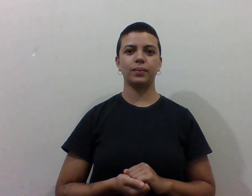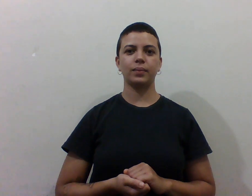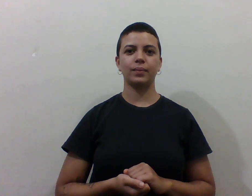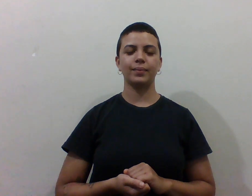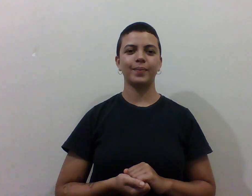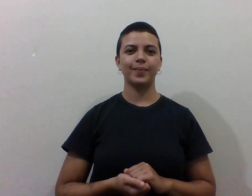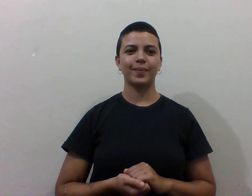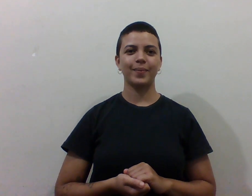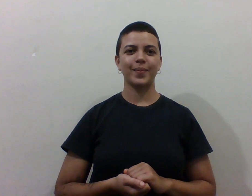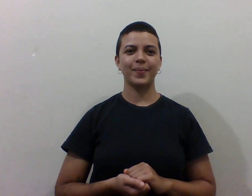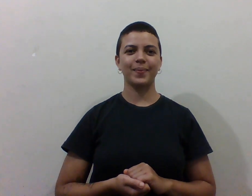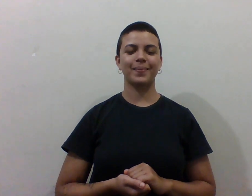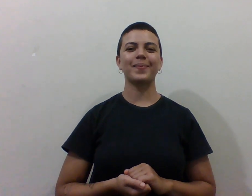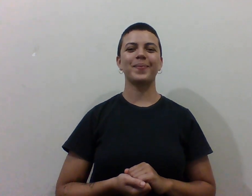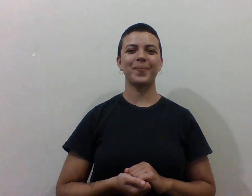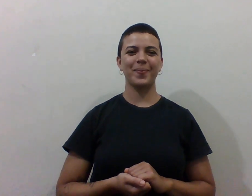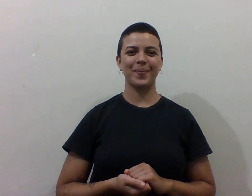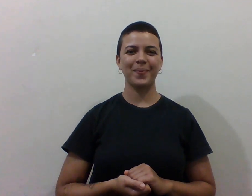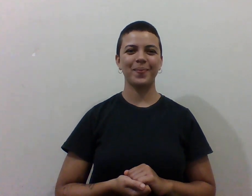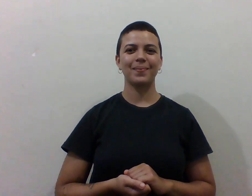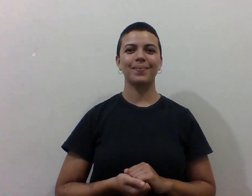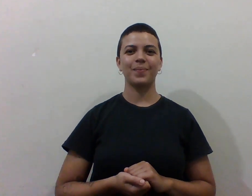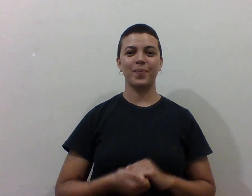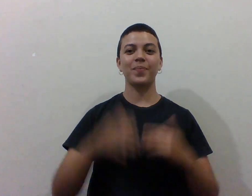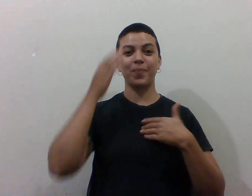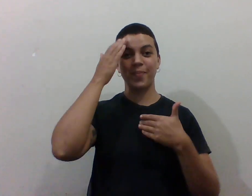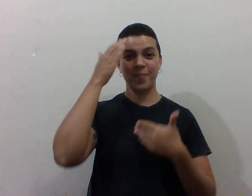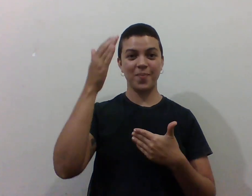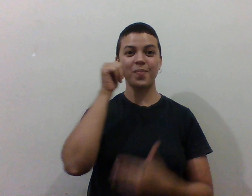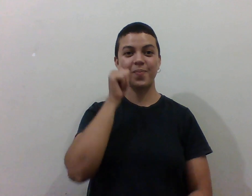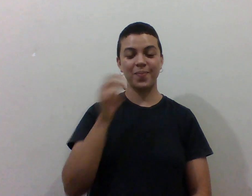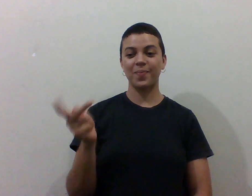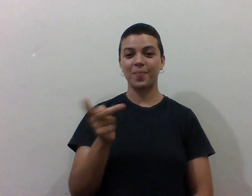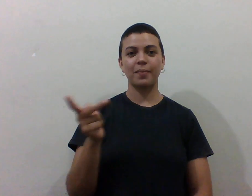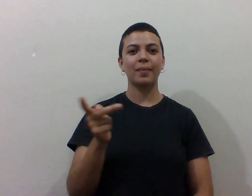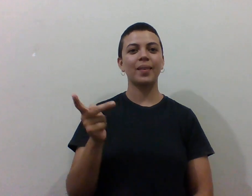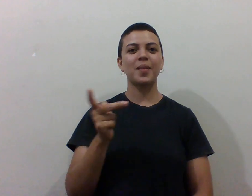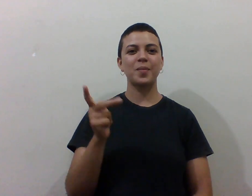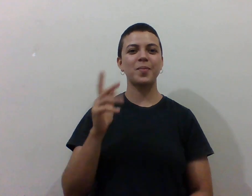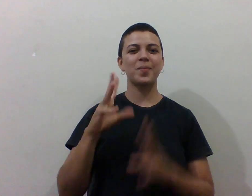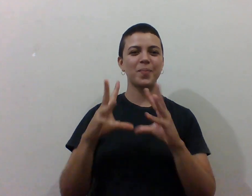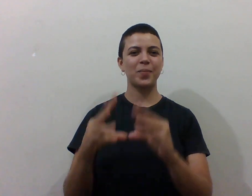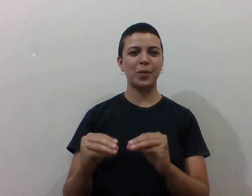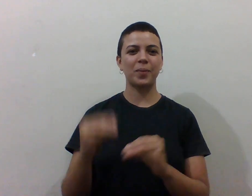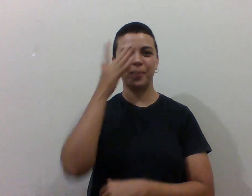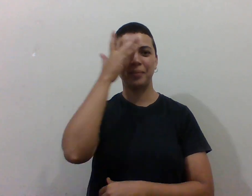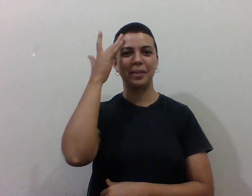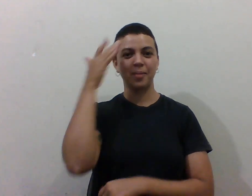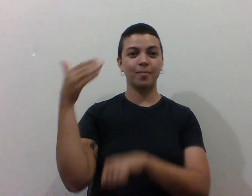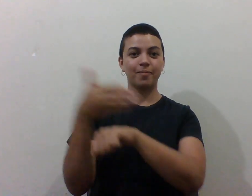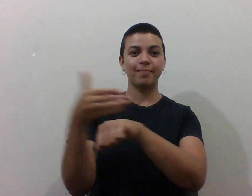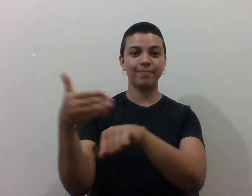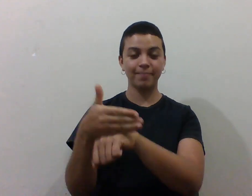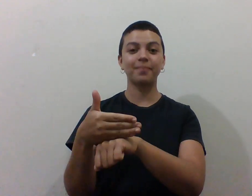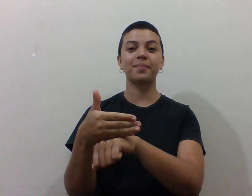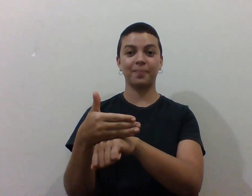Muito obrigada, muito obrigada professora Rosa, muito obrigada a todos os maravilhosos participantes do dispositivo e